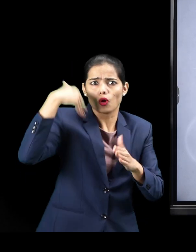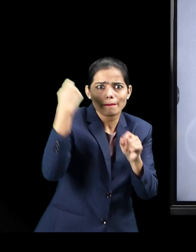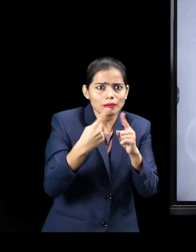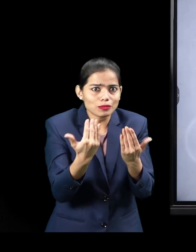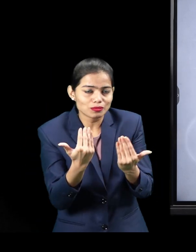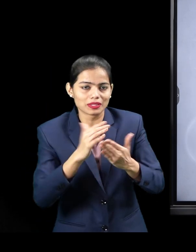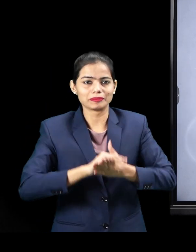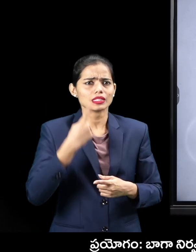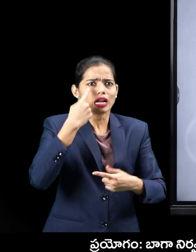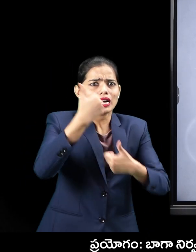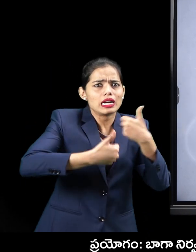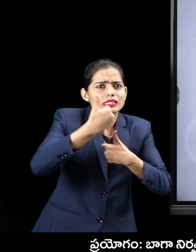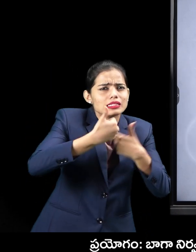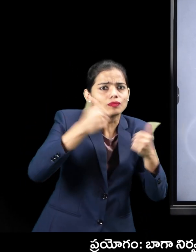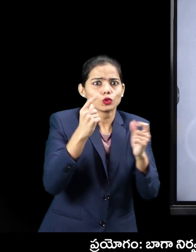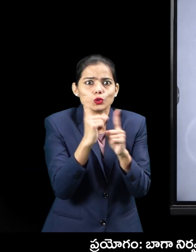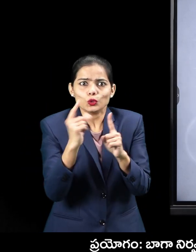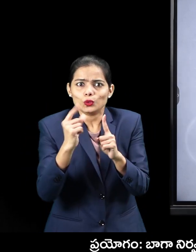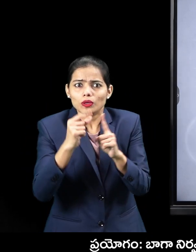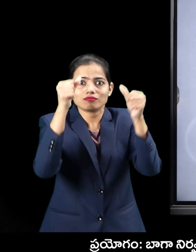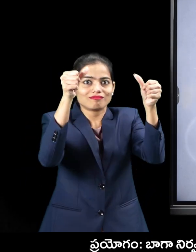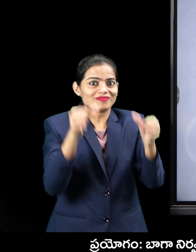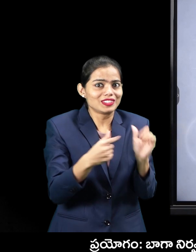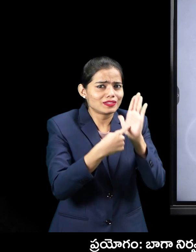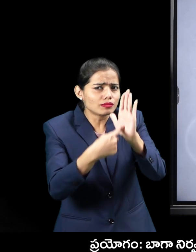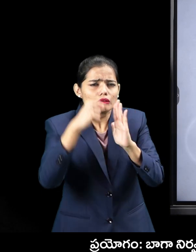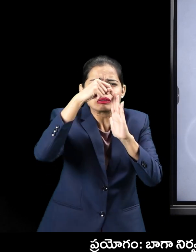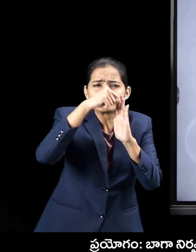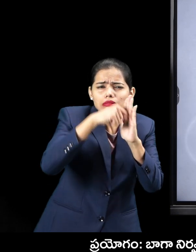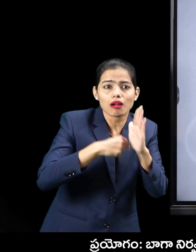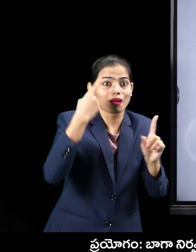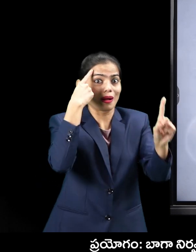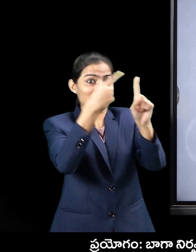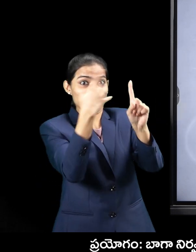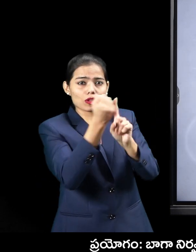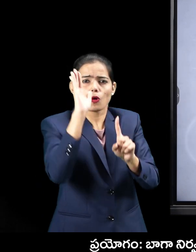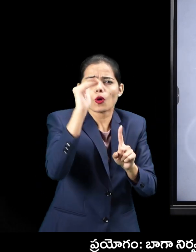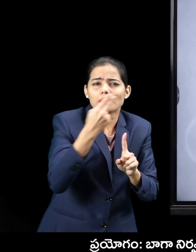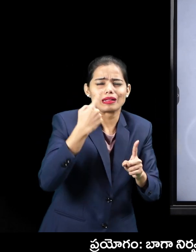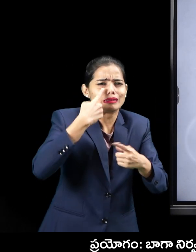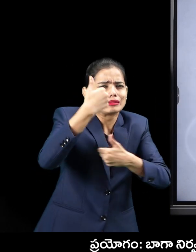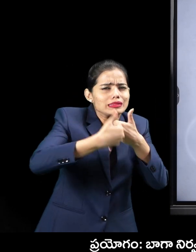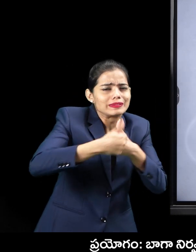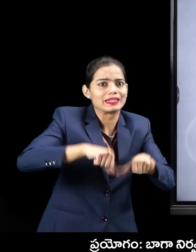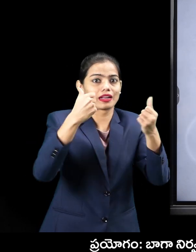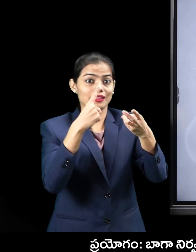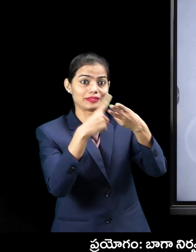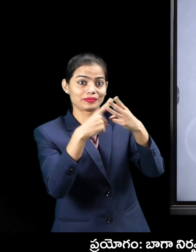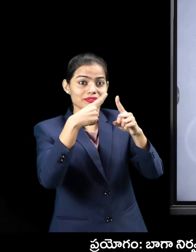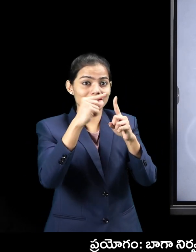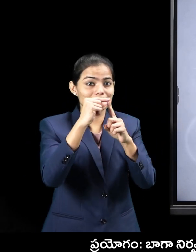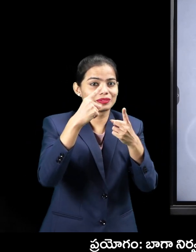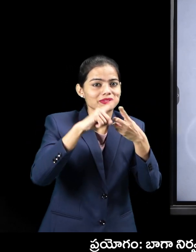పదజాలం. ప్రయోగం. బాగా నిర్వహించబడిన ఫలితానికి దారితీసే కార్యాచరణను ప్రయోగం అంటారు.